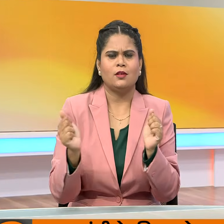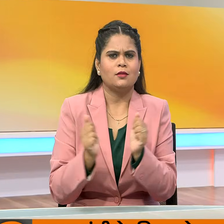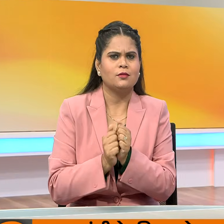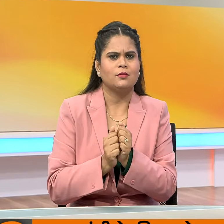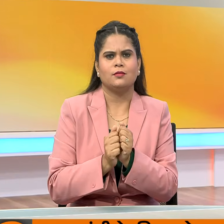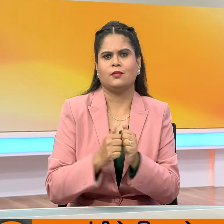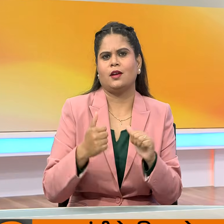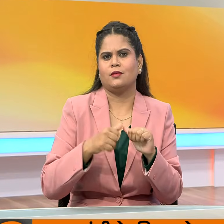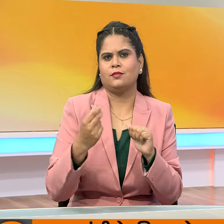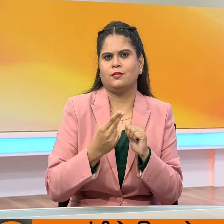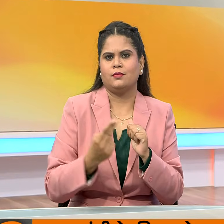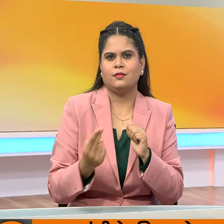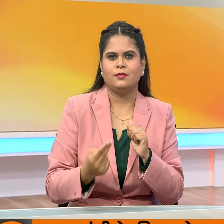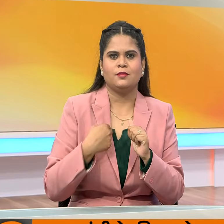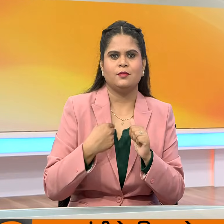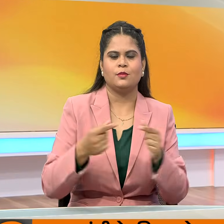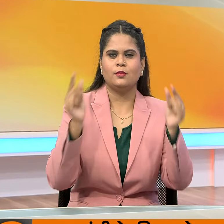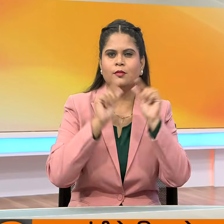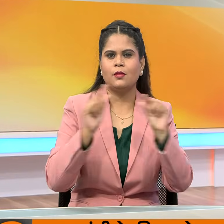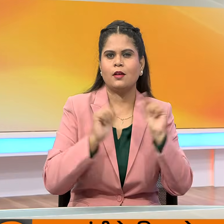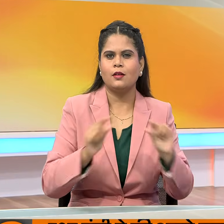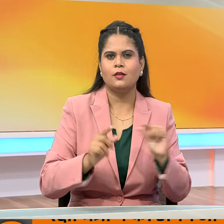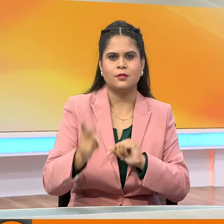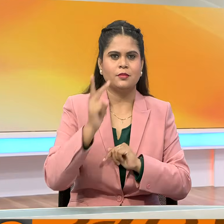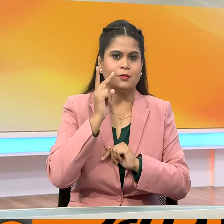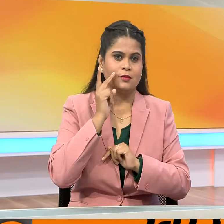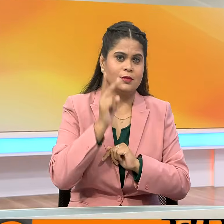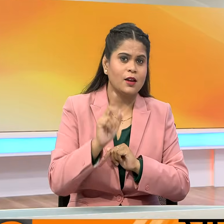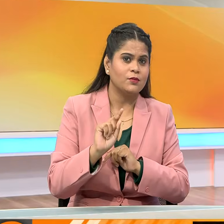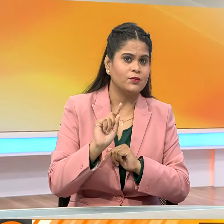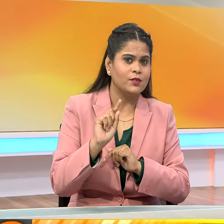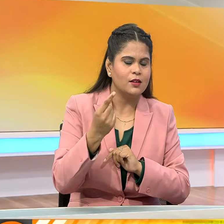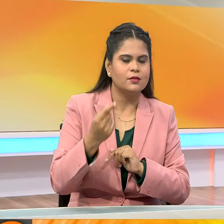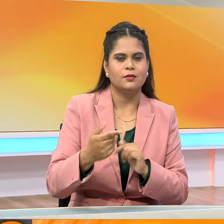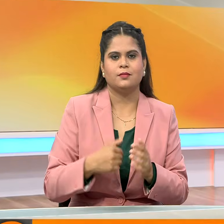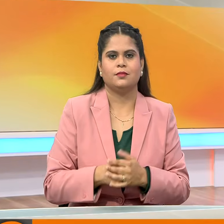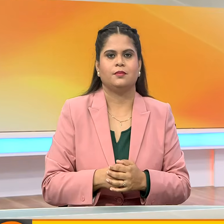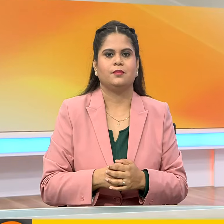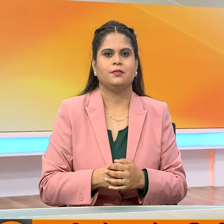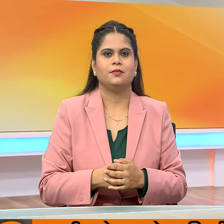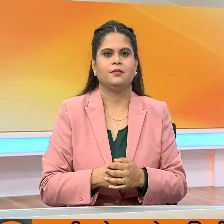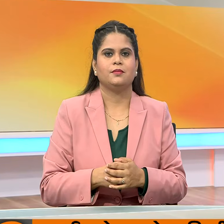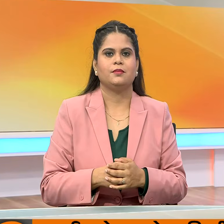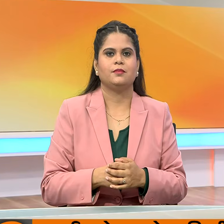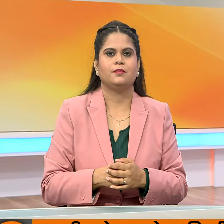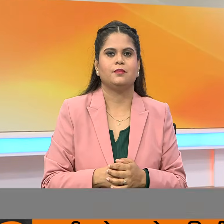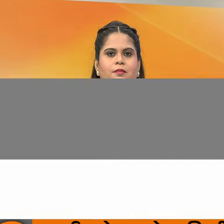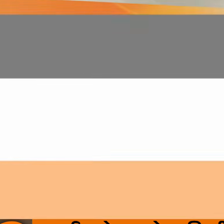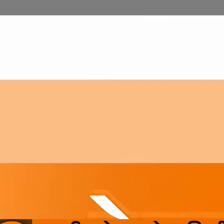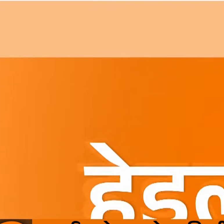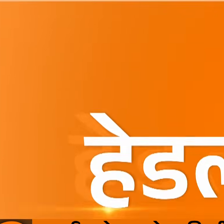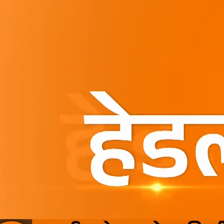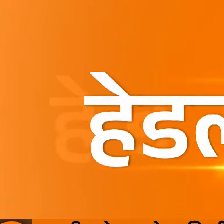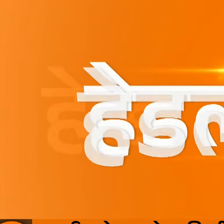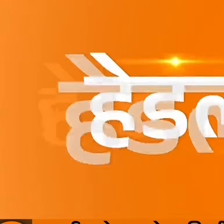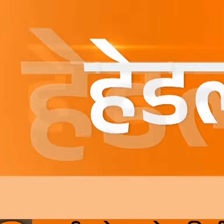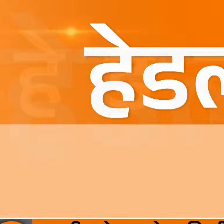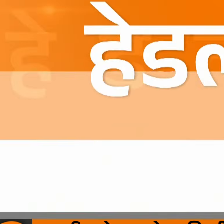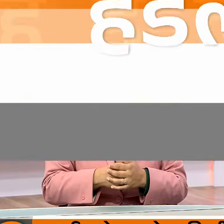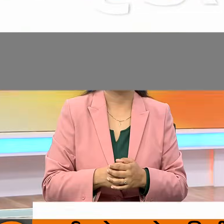मेरी सहयोगी अंजलि। तमाम खबरों से आपको रूबरू कराएंगे, लेकिन सबसे पहले नजर डालते हैं हेडलाइंस पर।